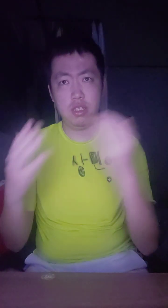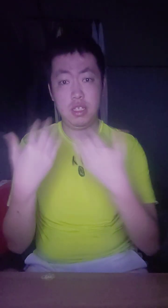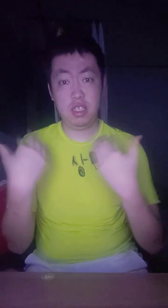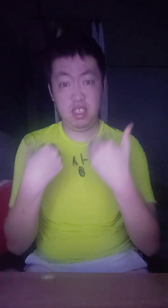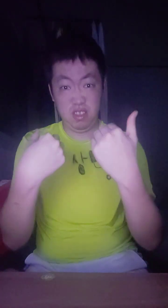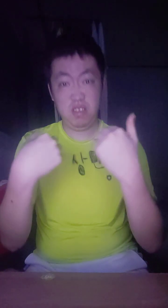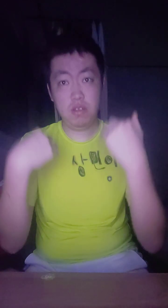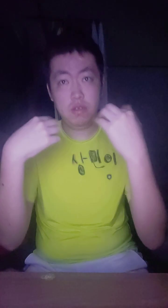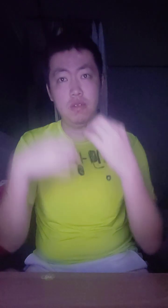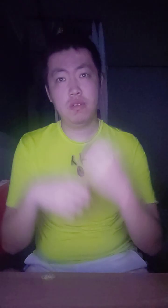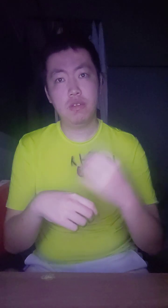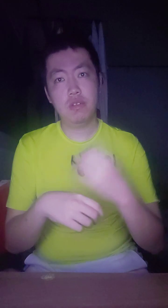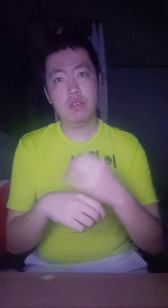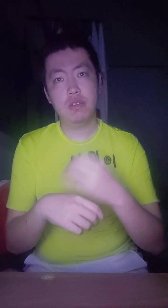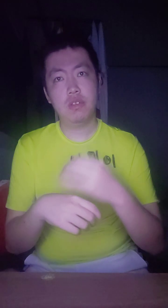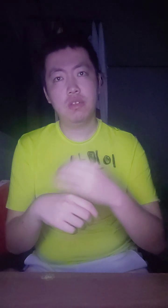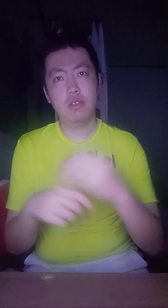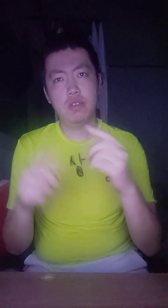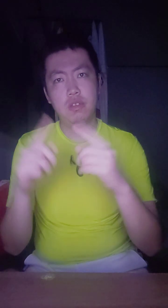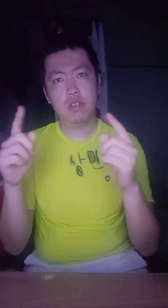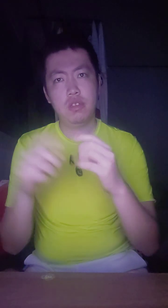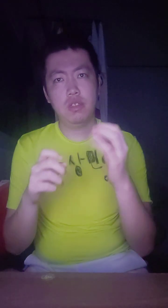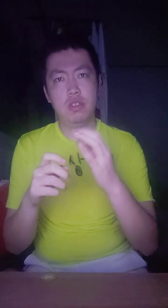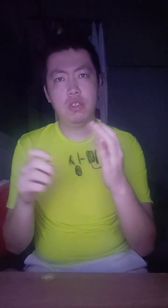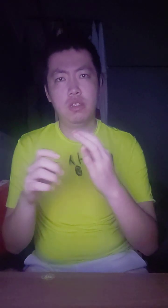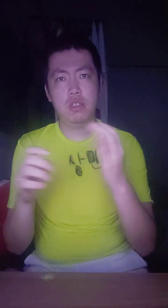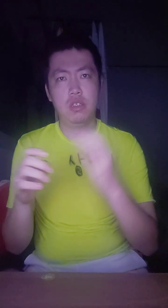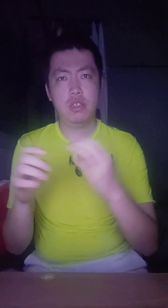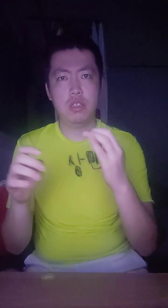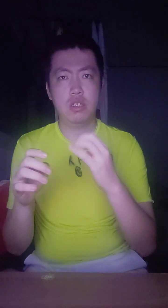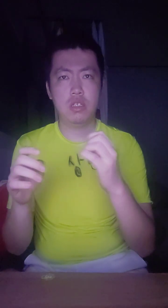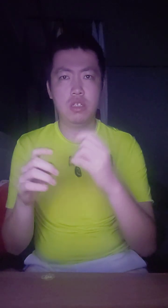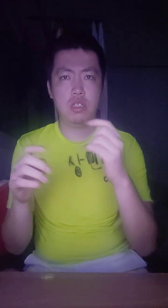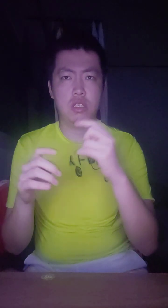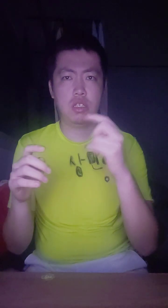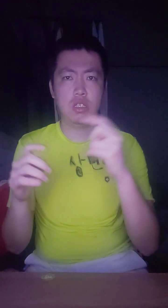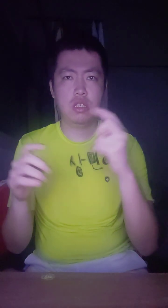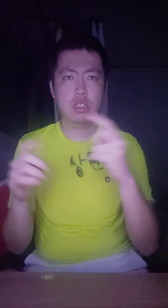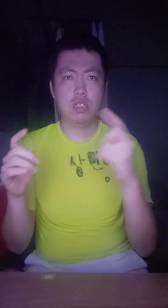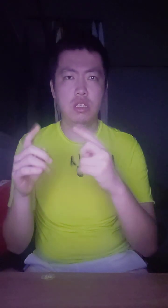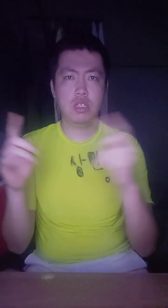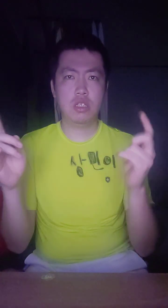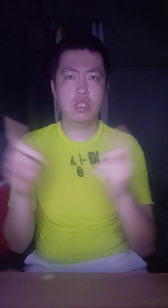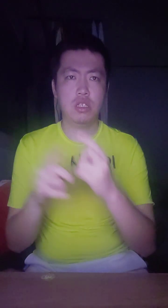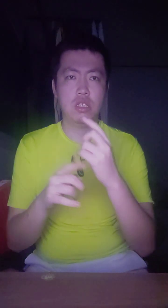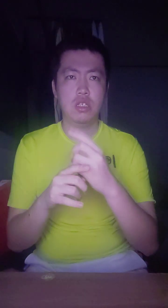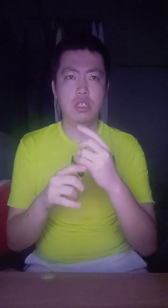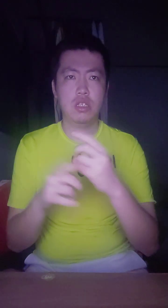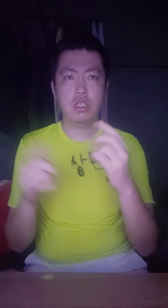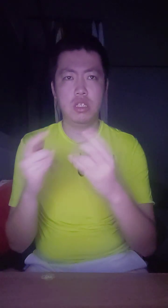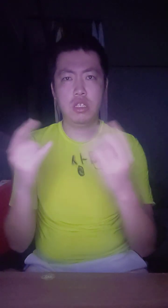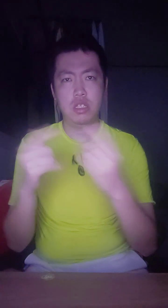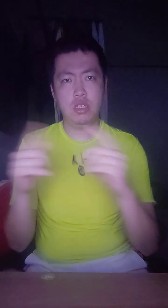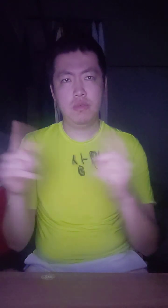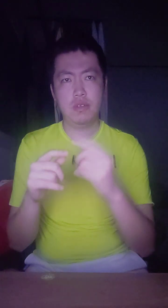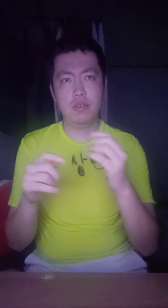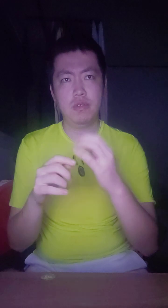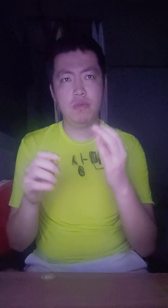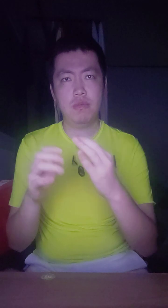각각 한 대씩 몰래 카메라를 설치한 뒤 닷새 동안 9차례에 걸쳐 여성 신체 일부를 불법